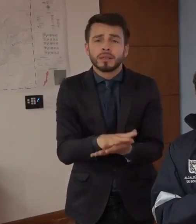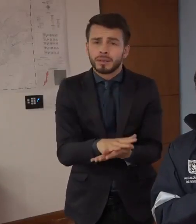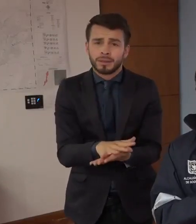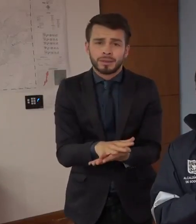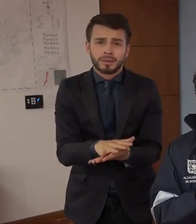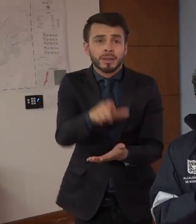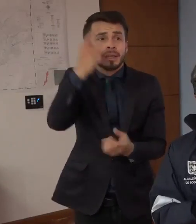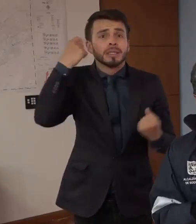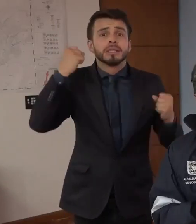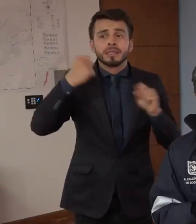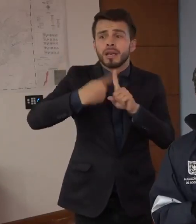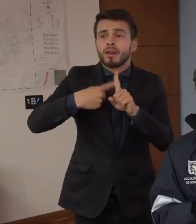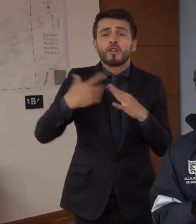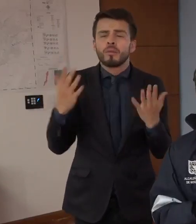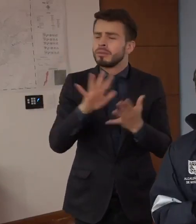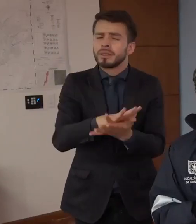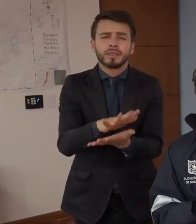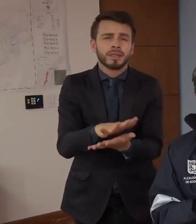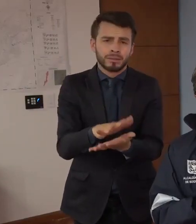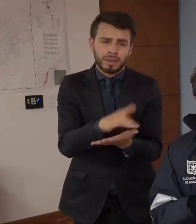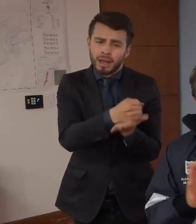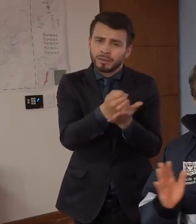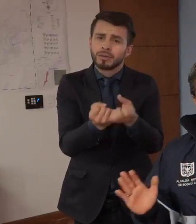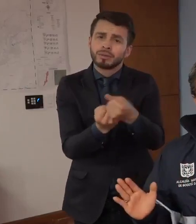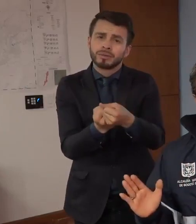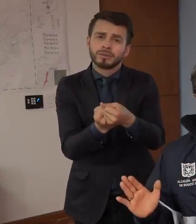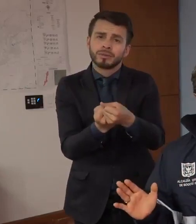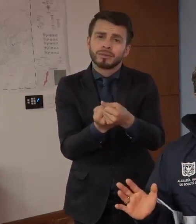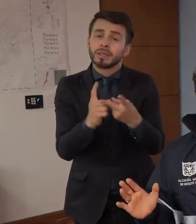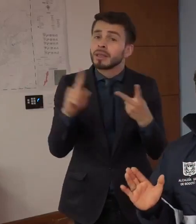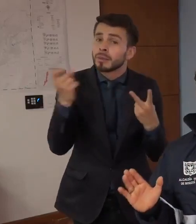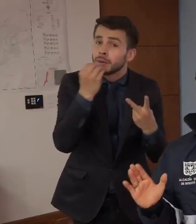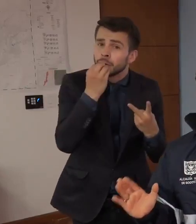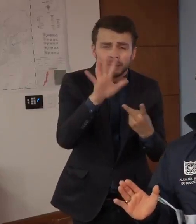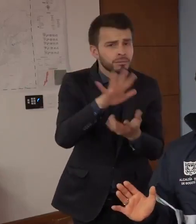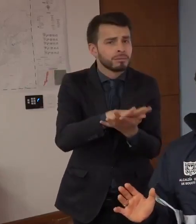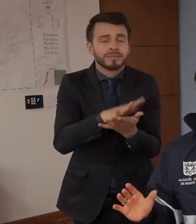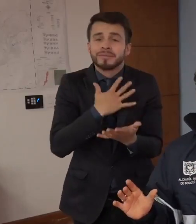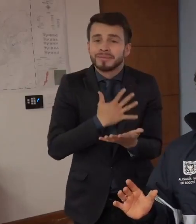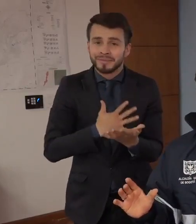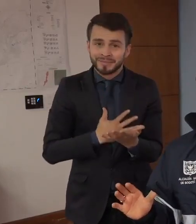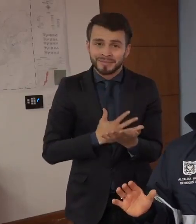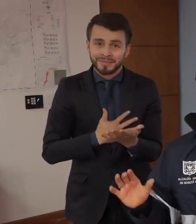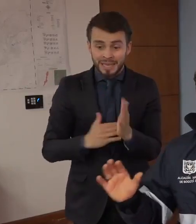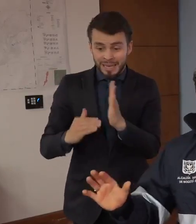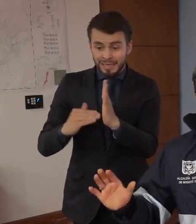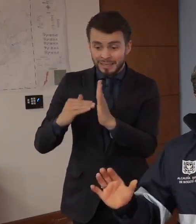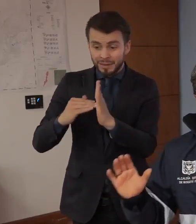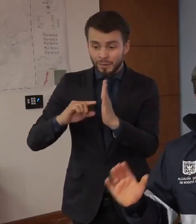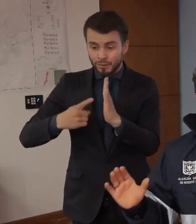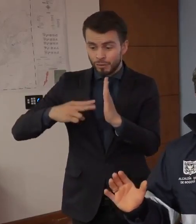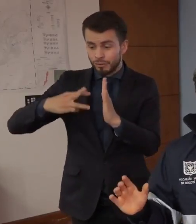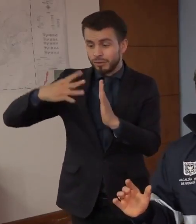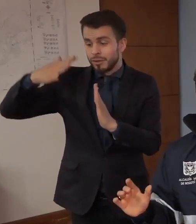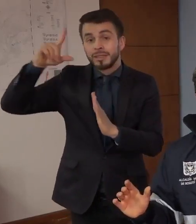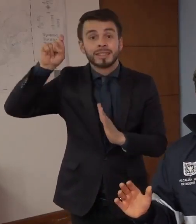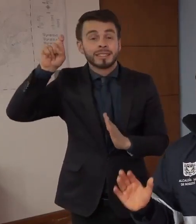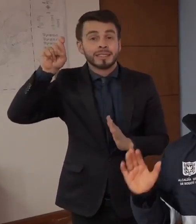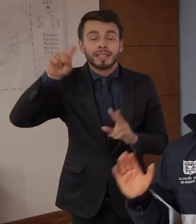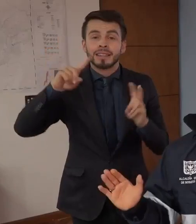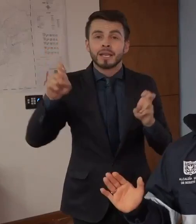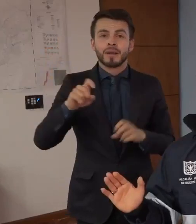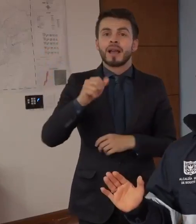Van a tener comida. Y todos los que vivimos en Bogotá, no importa el estrato, no vamos a pagar servicios públicos